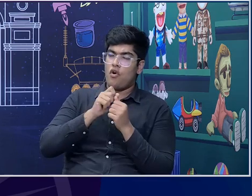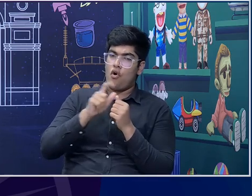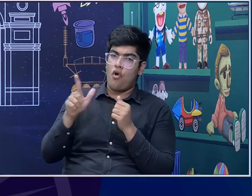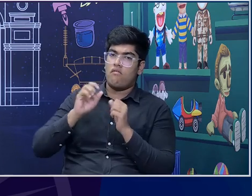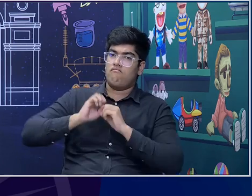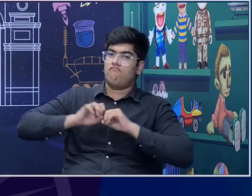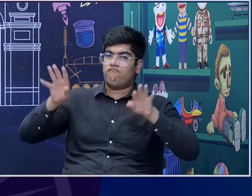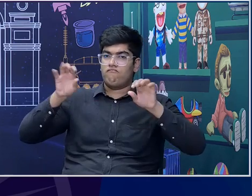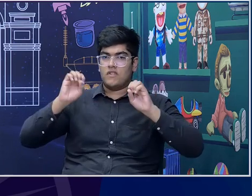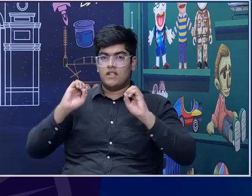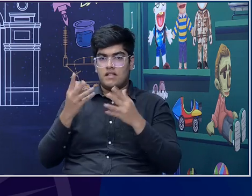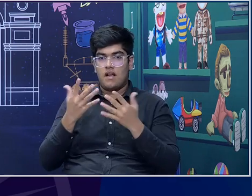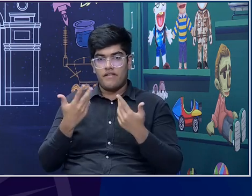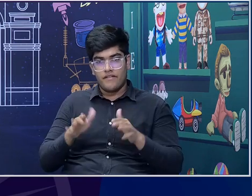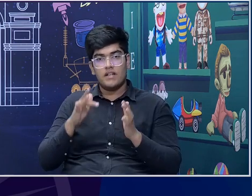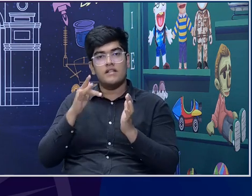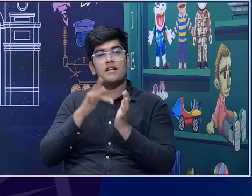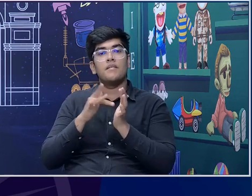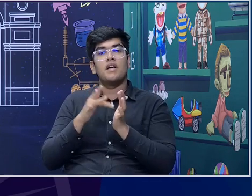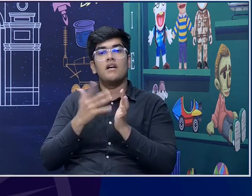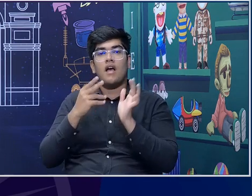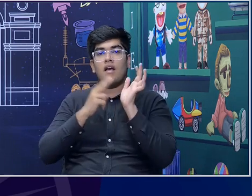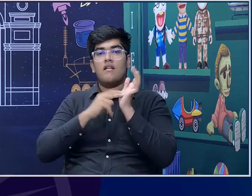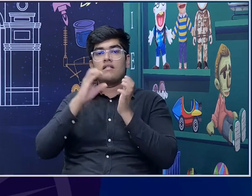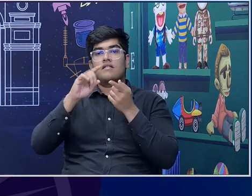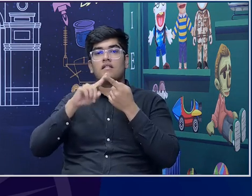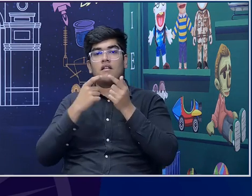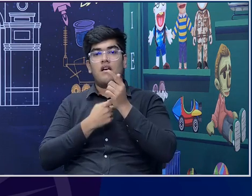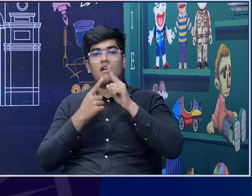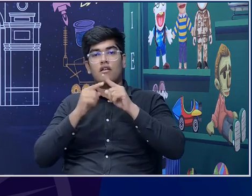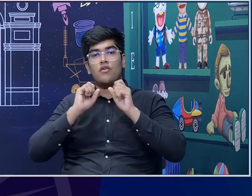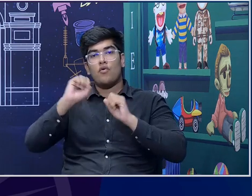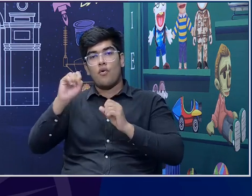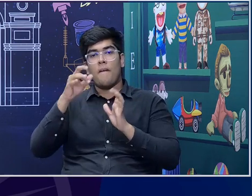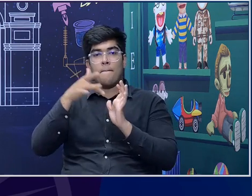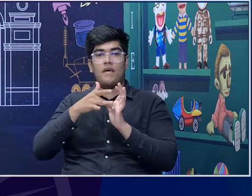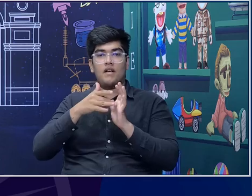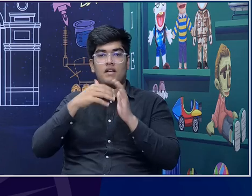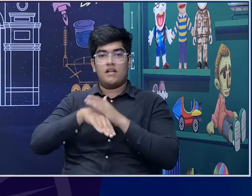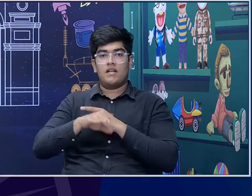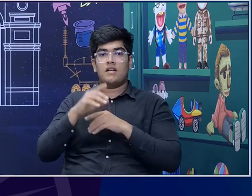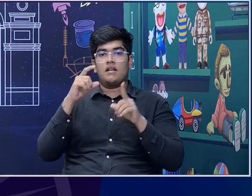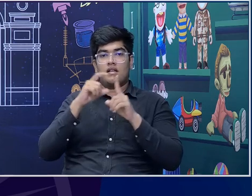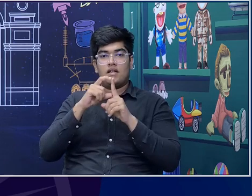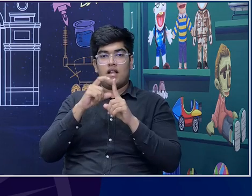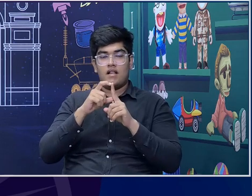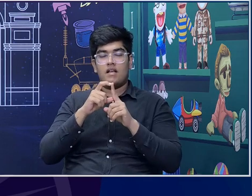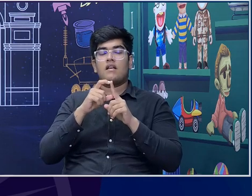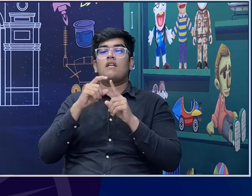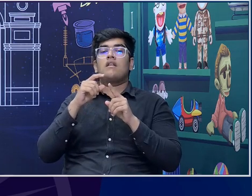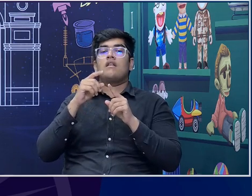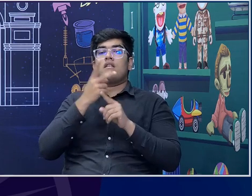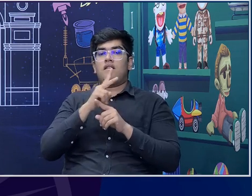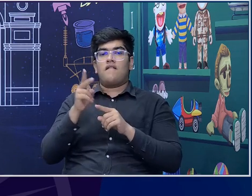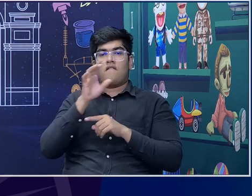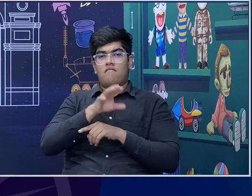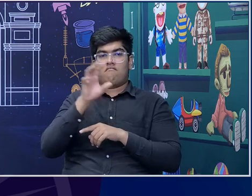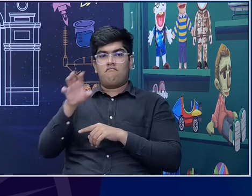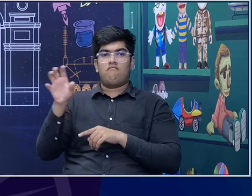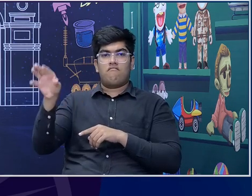NCRT के सेल काउंटर्स में उपलब्ध हैं और टाइमिंग्स क्या होंगे साड़े नौ बजे से शाम छे बजे तक उपलब्ध हैं